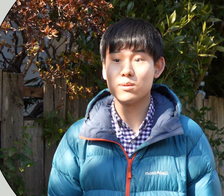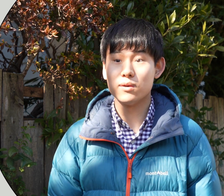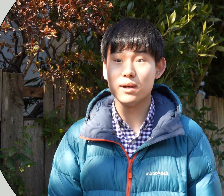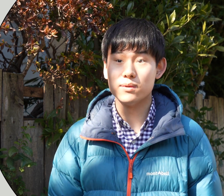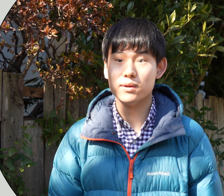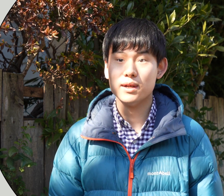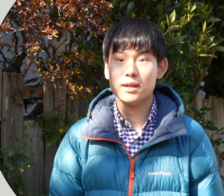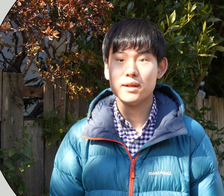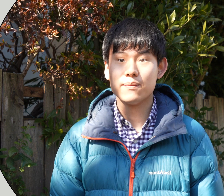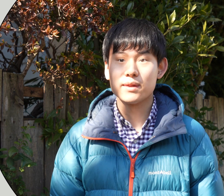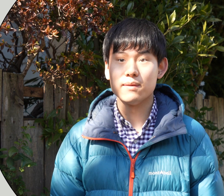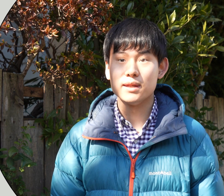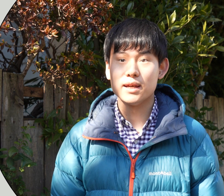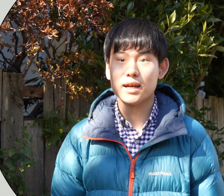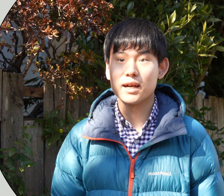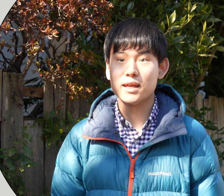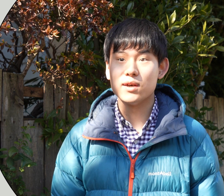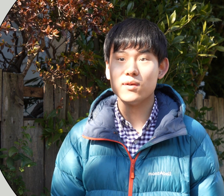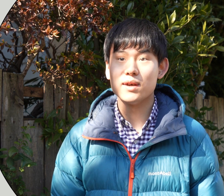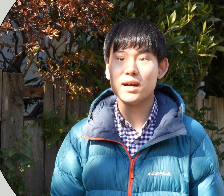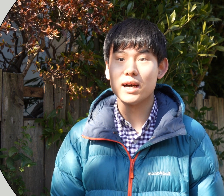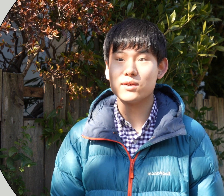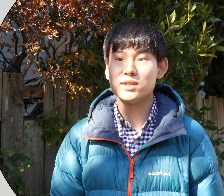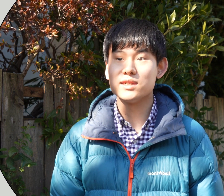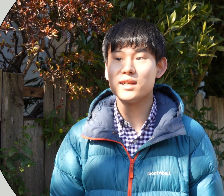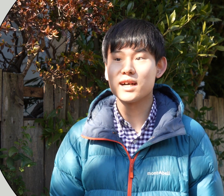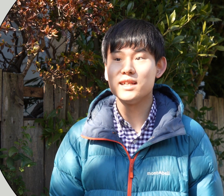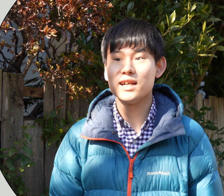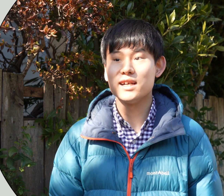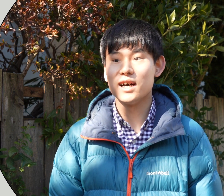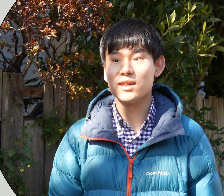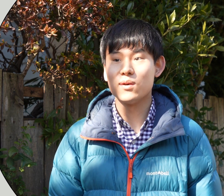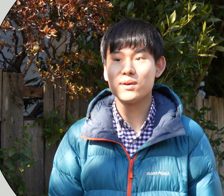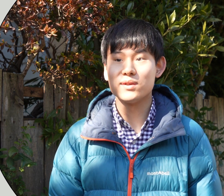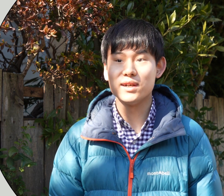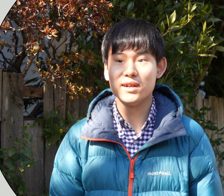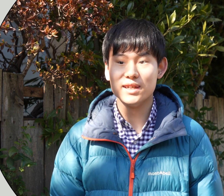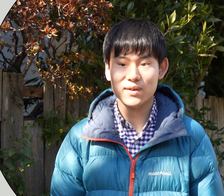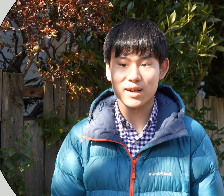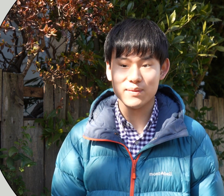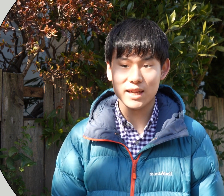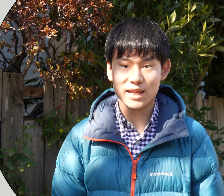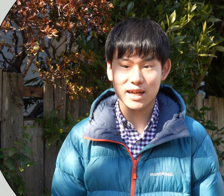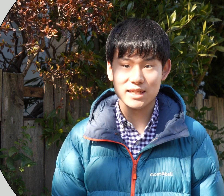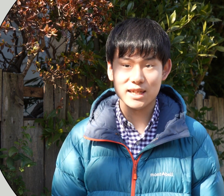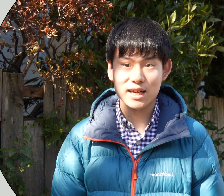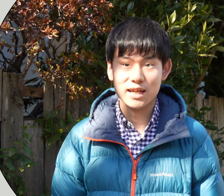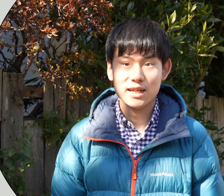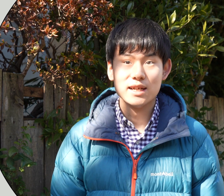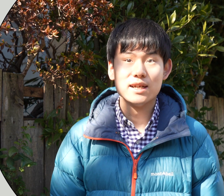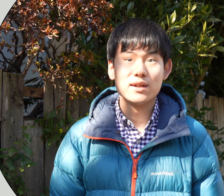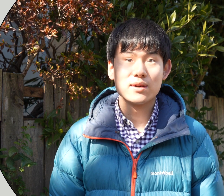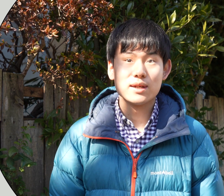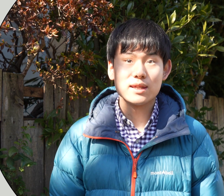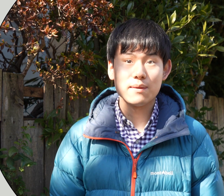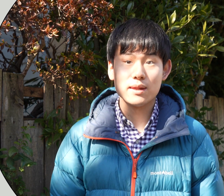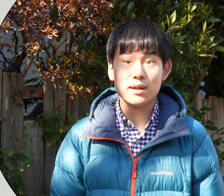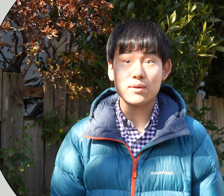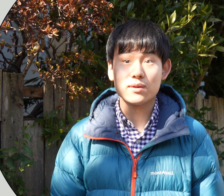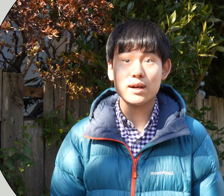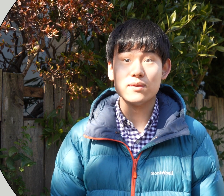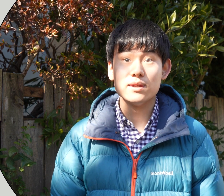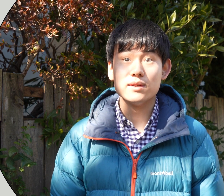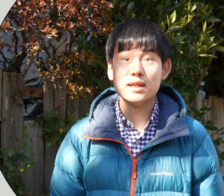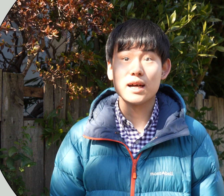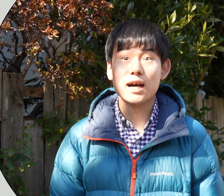ながらいつもご飯も食べてなんか今日あの口の中に何が飛び込んでくるんだろうかみたいな感じで食べ